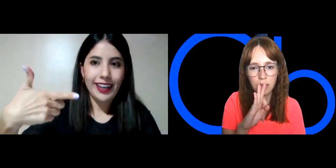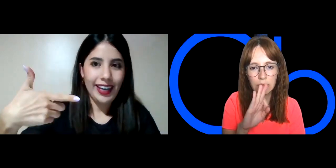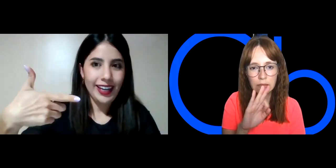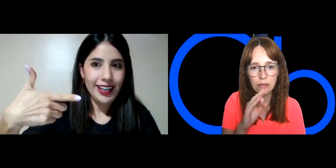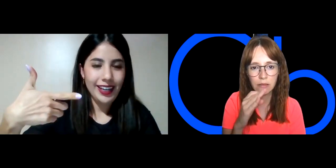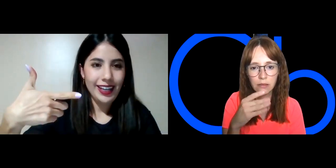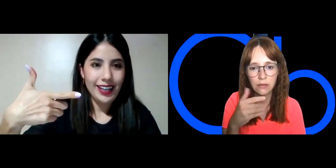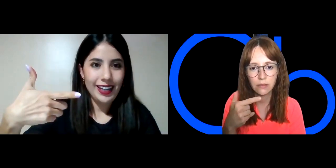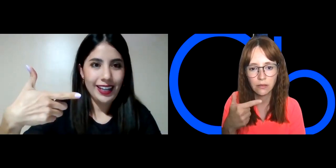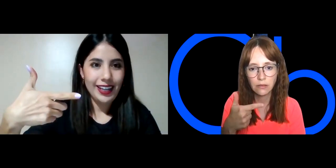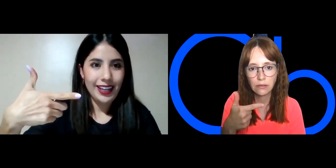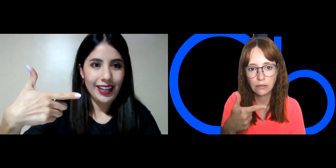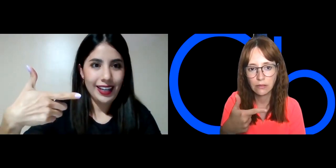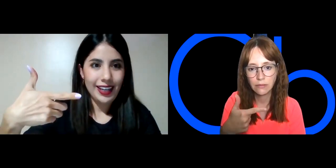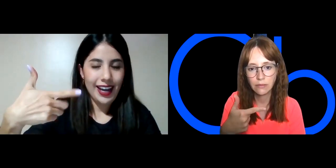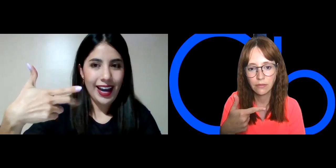G,